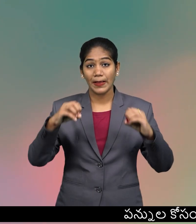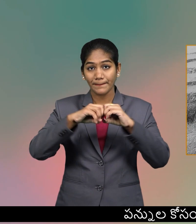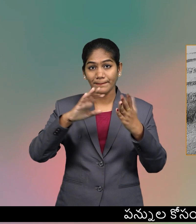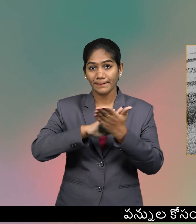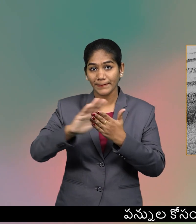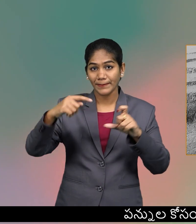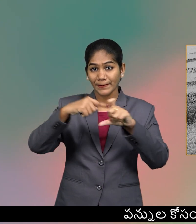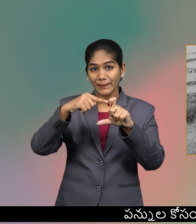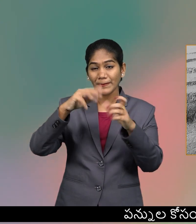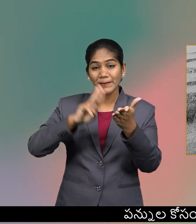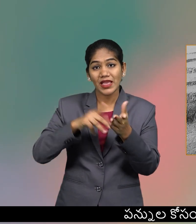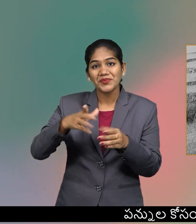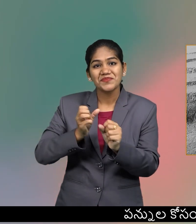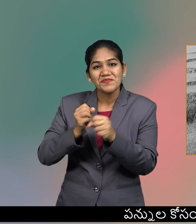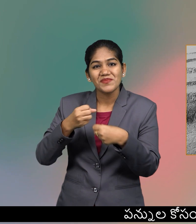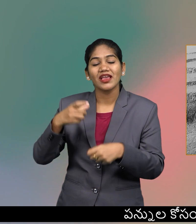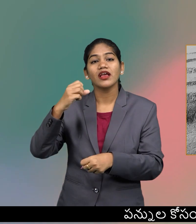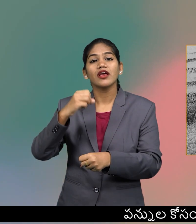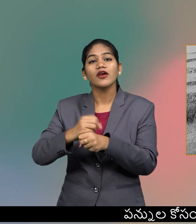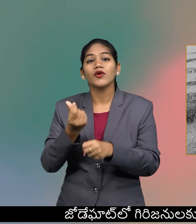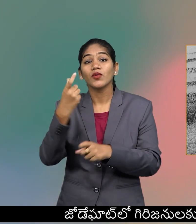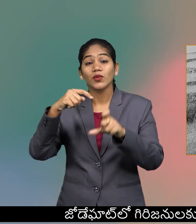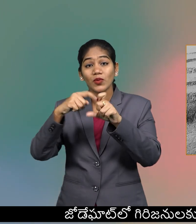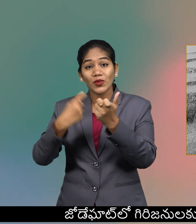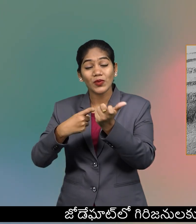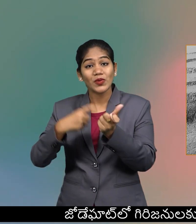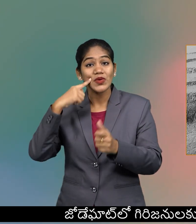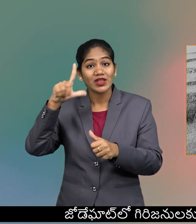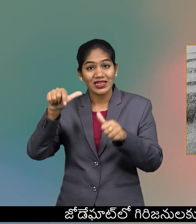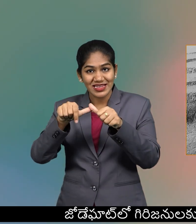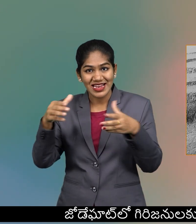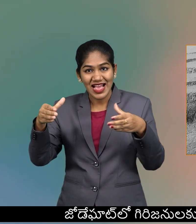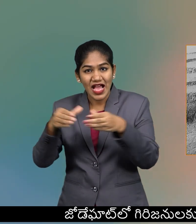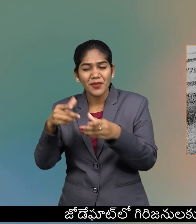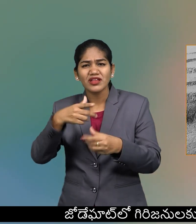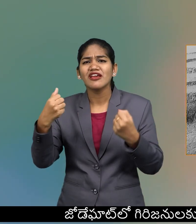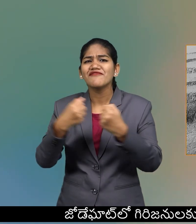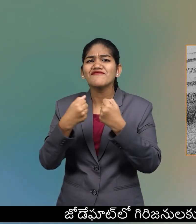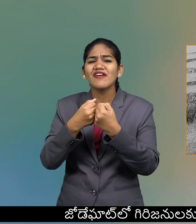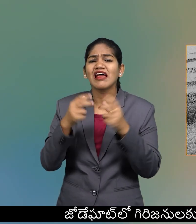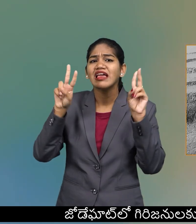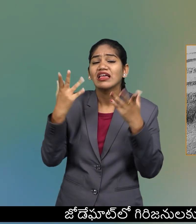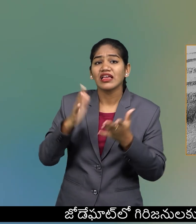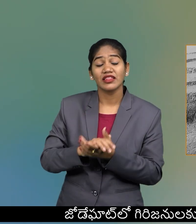పన్నుల కోసం పోరాడడానికి మరియు జోడేఘాట్లో గిరిజనులకు స్వాతంత్ర్యం పొందేందుకు